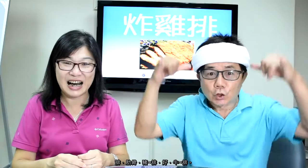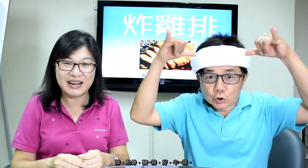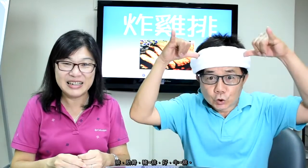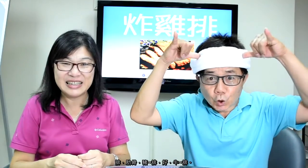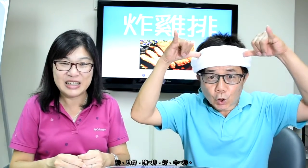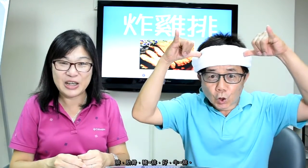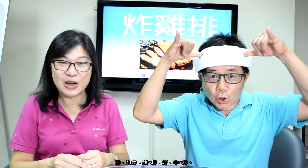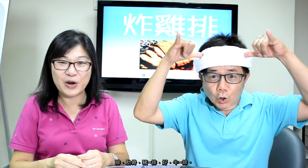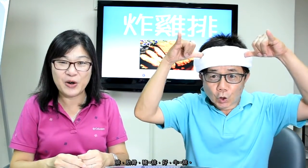好，牛。